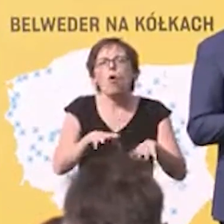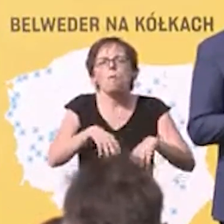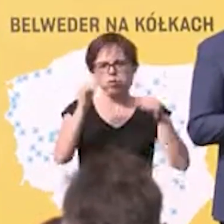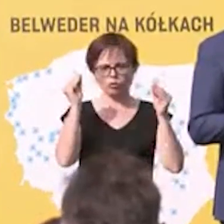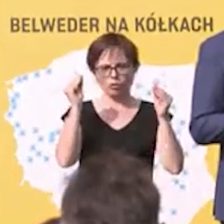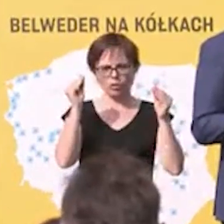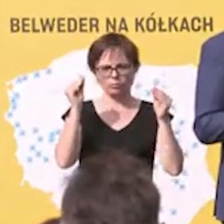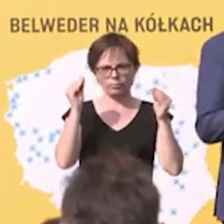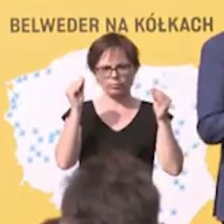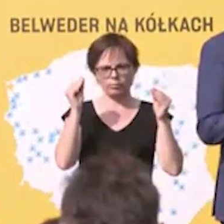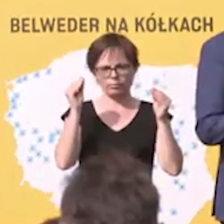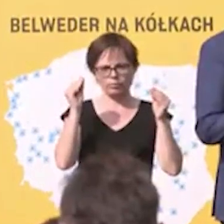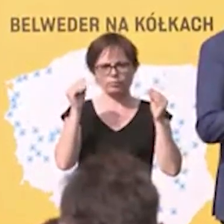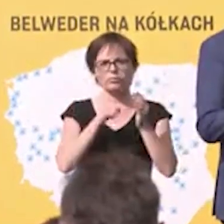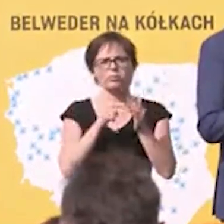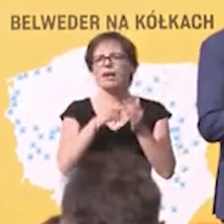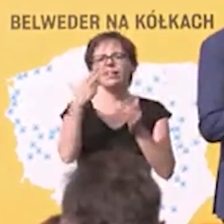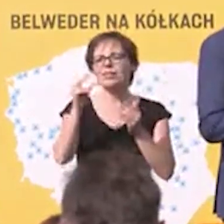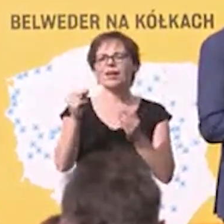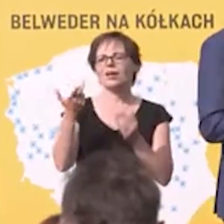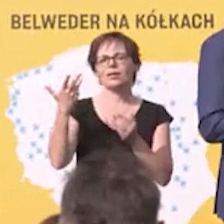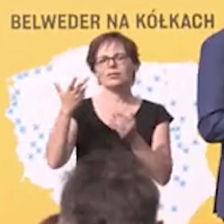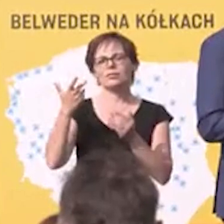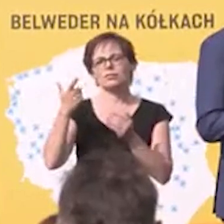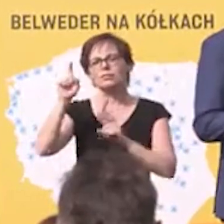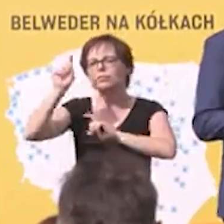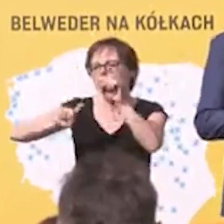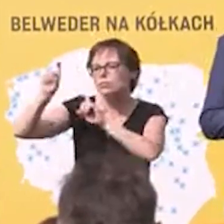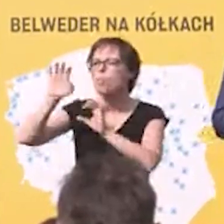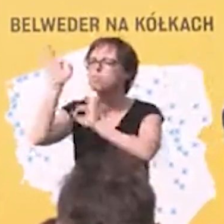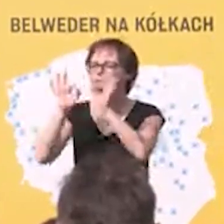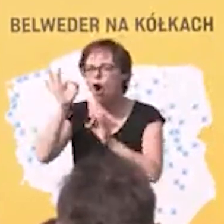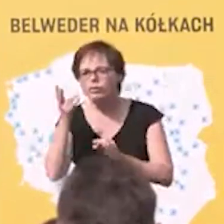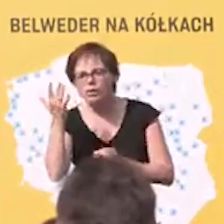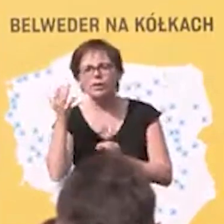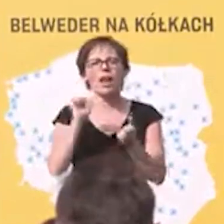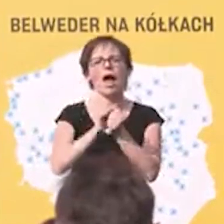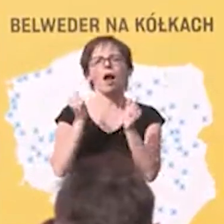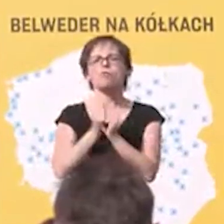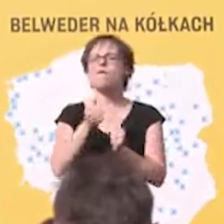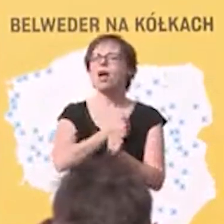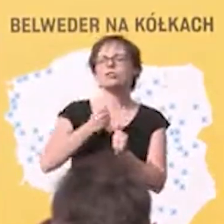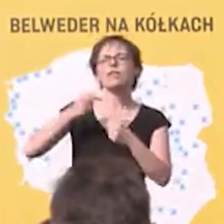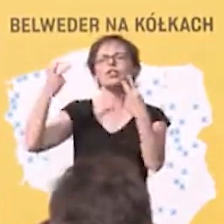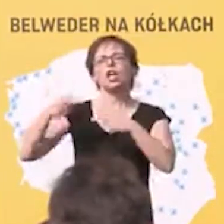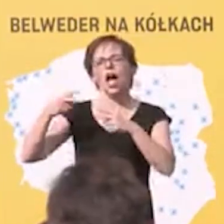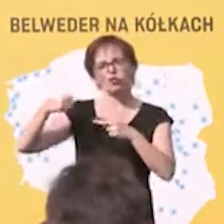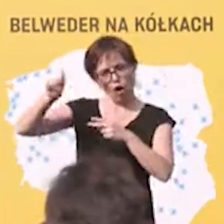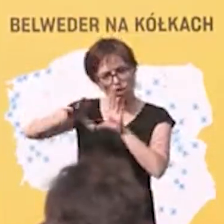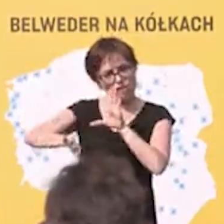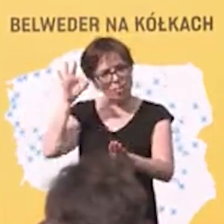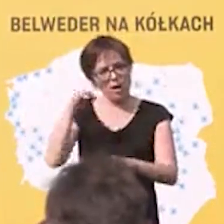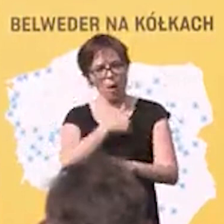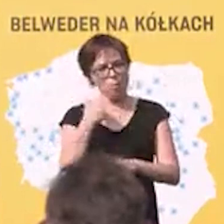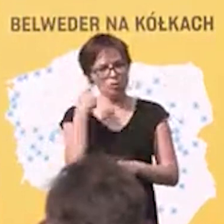początek. To nie sondaże i nie warszawscy komentatorzy wybierają w Polsce prezydenta Rzeczpospolitej.